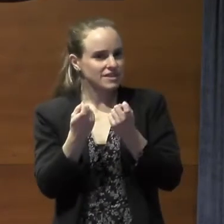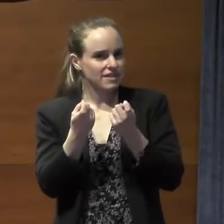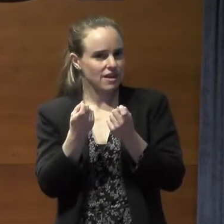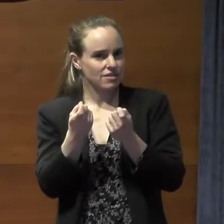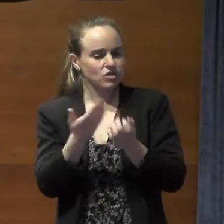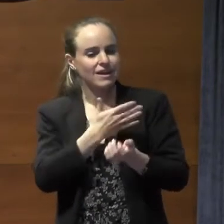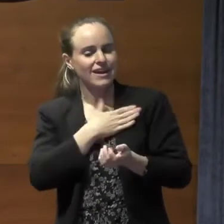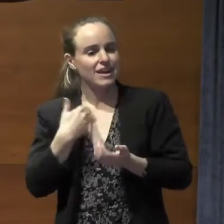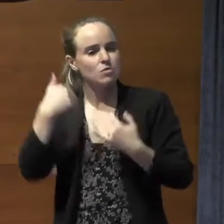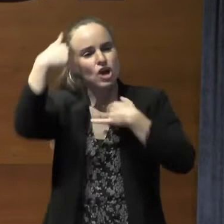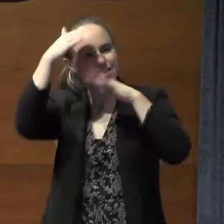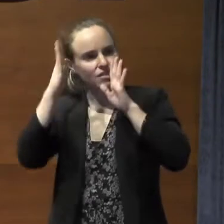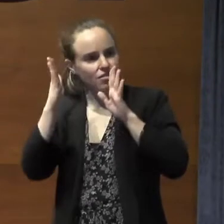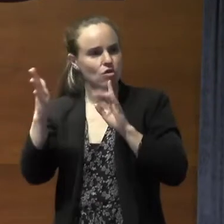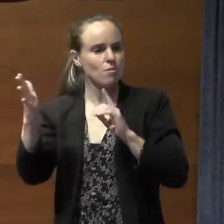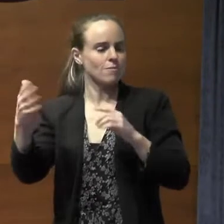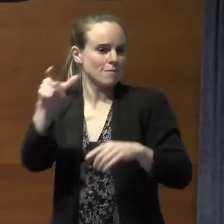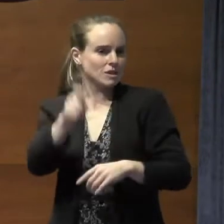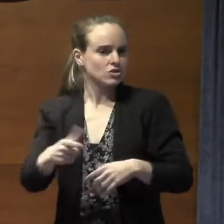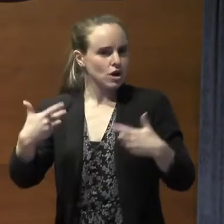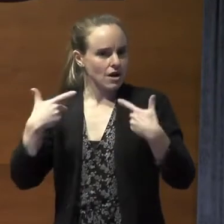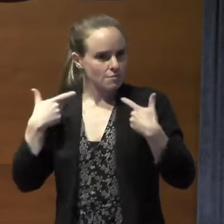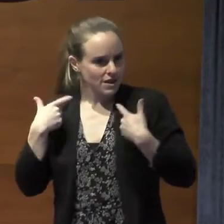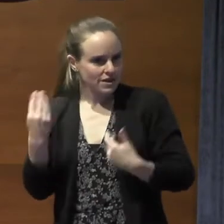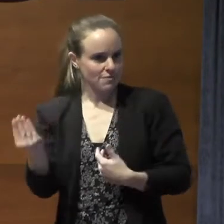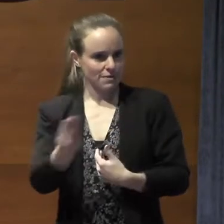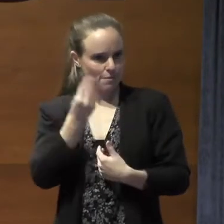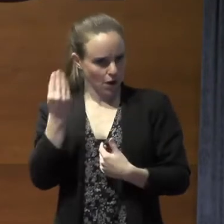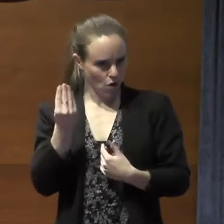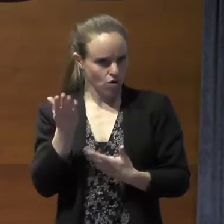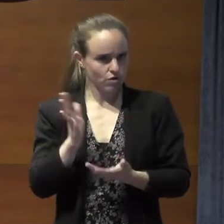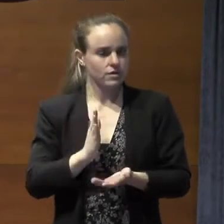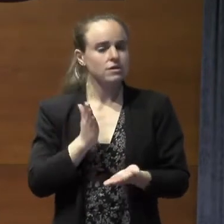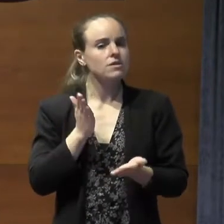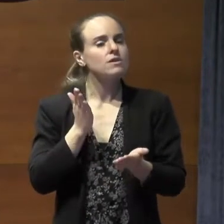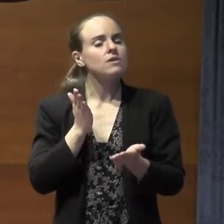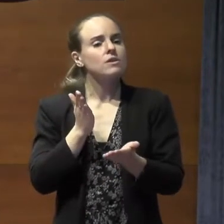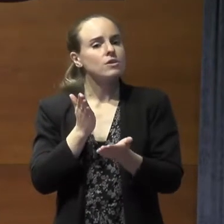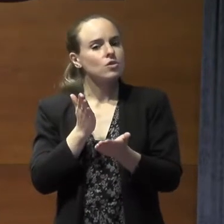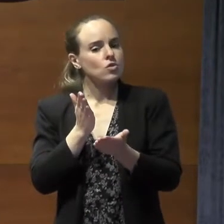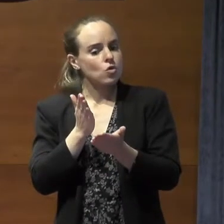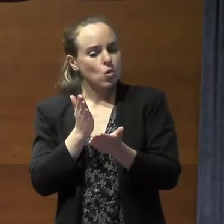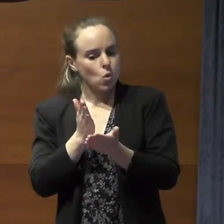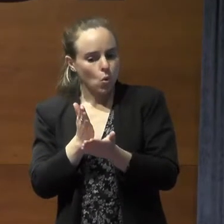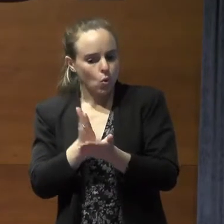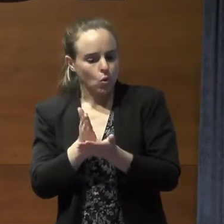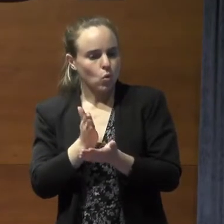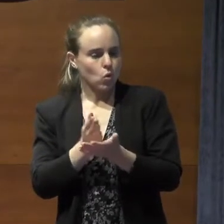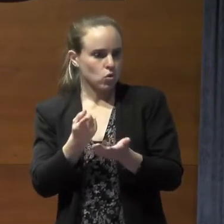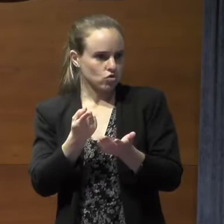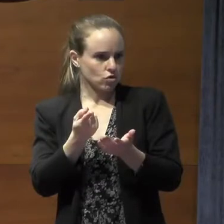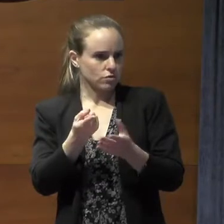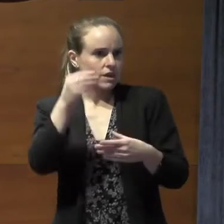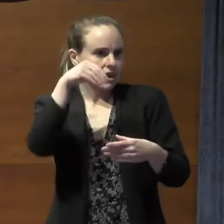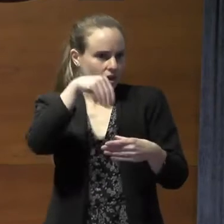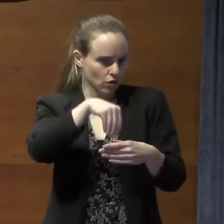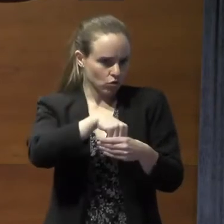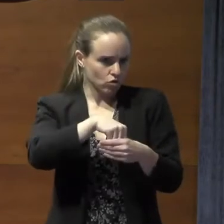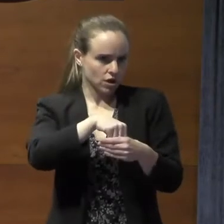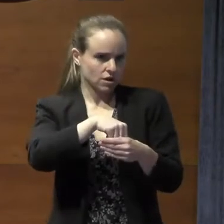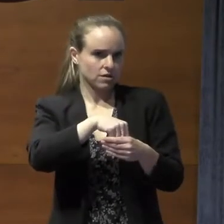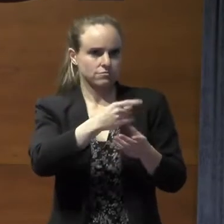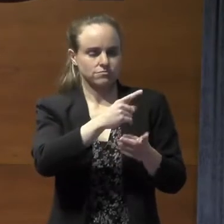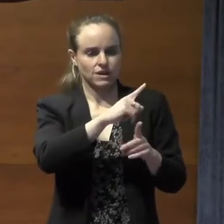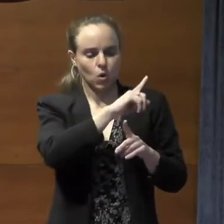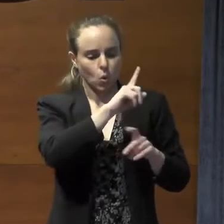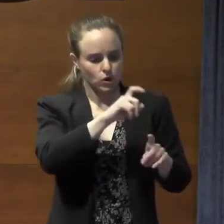víctimas de violencia de género. Es un curso que se ha elaborado teniendo en cuenta en buena medida